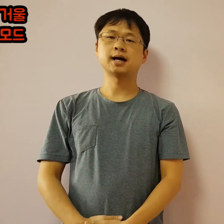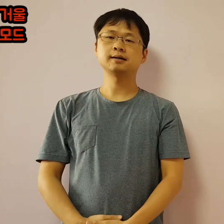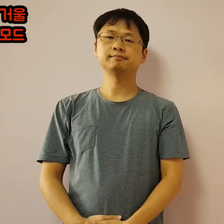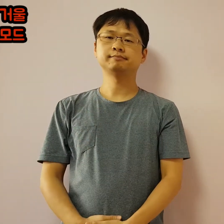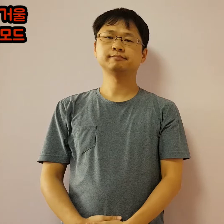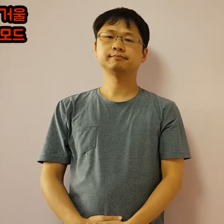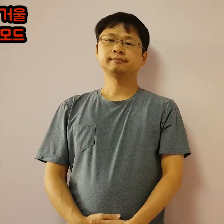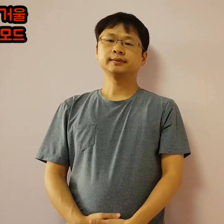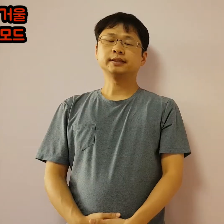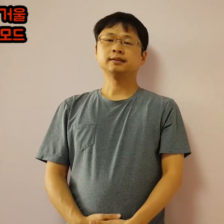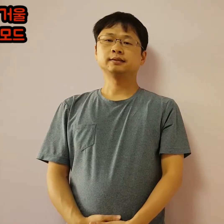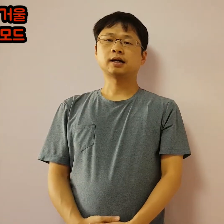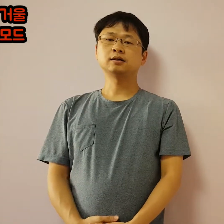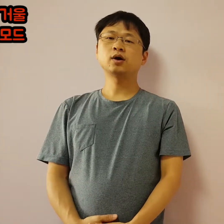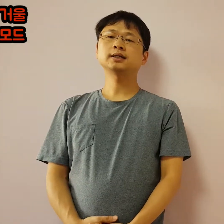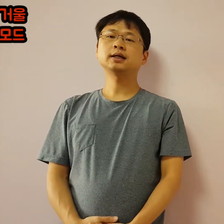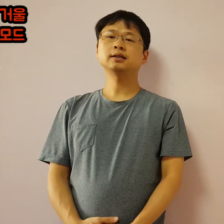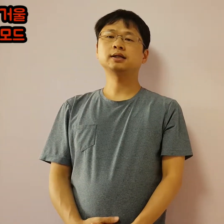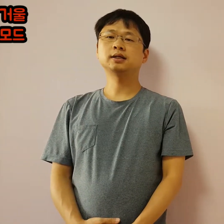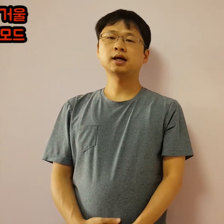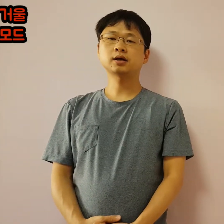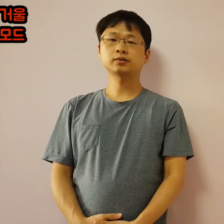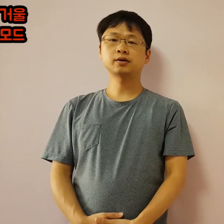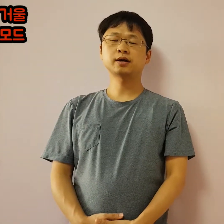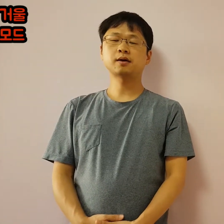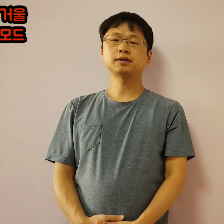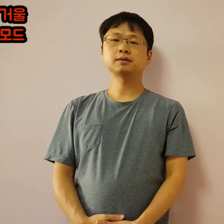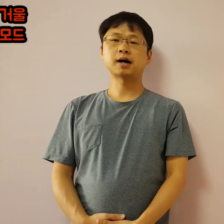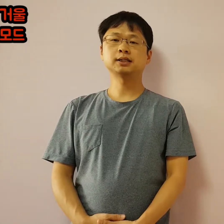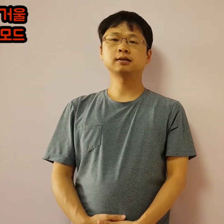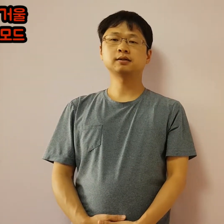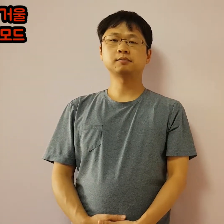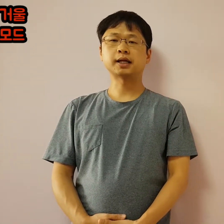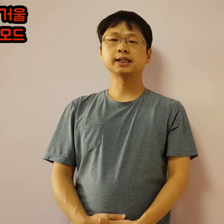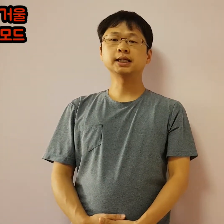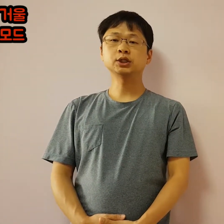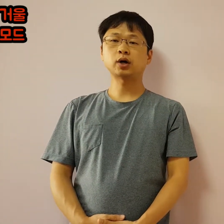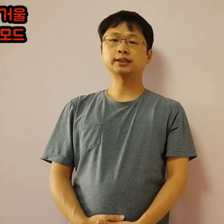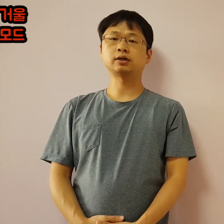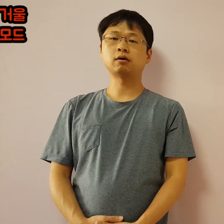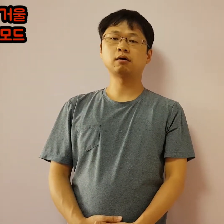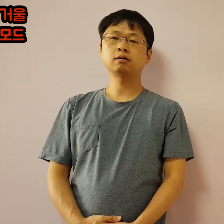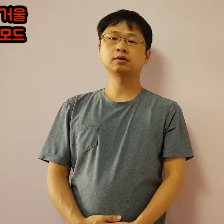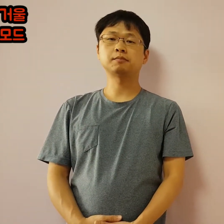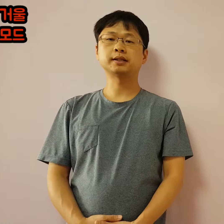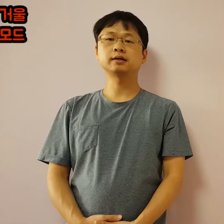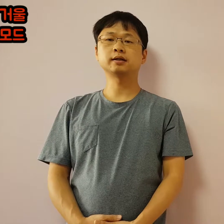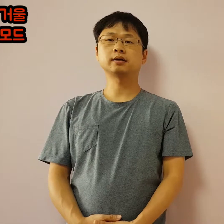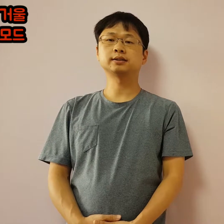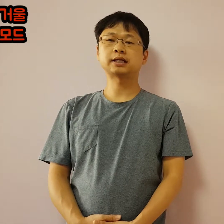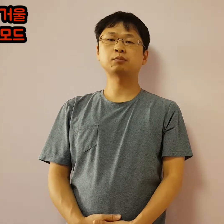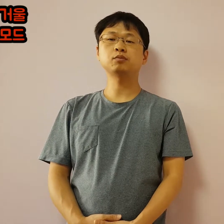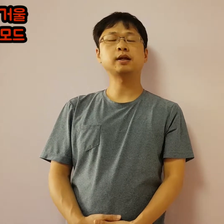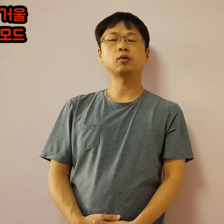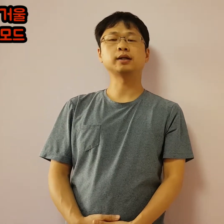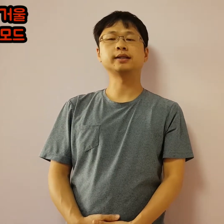설명입니다. 자, 그리고 학생들이 학교 생활하면서 많은 것들을 만들기도 하죠. 그럼 만들어낸 것을 작품이라고